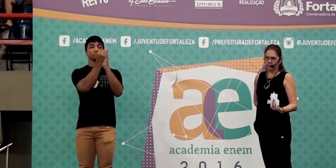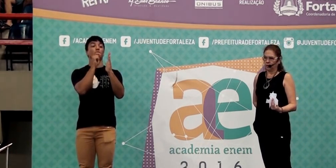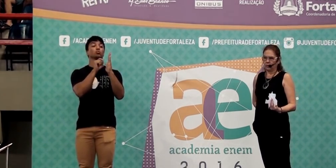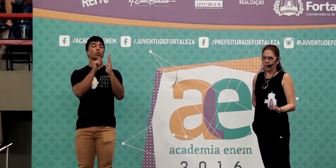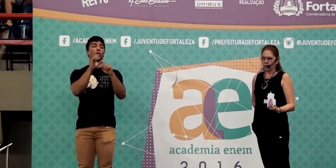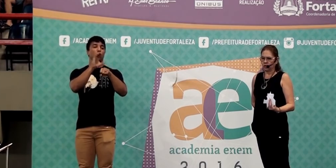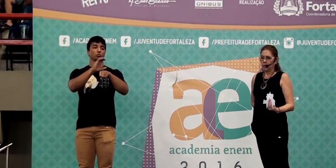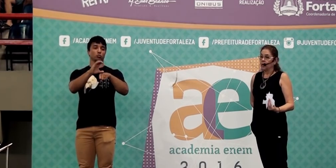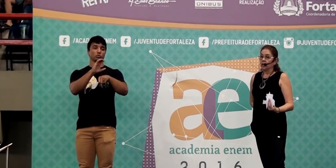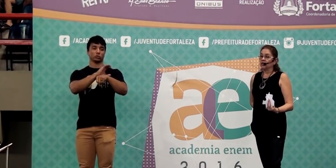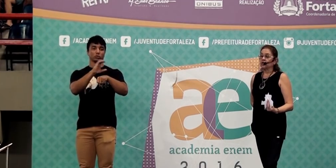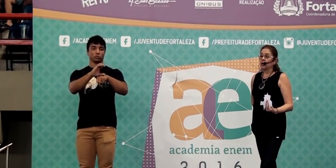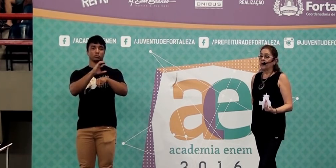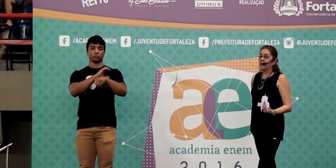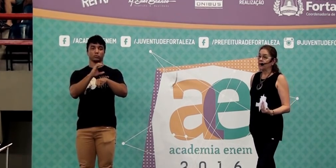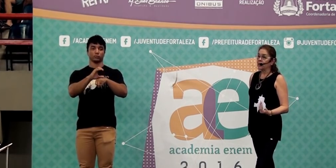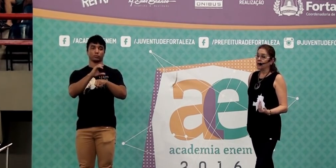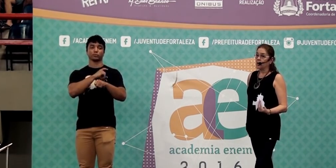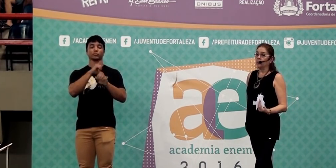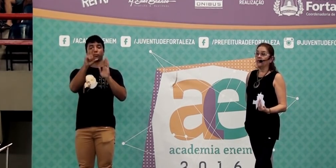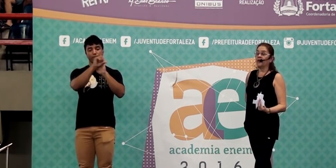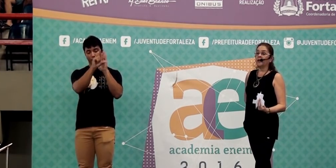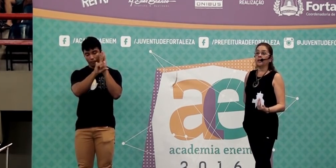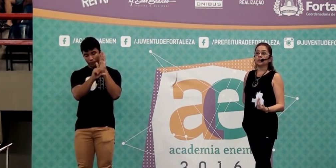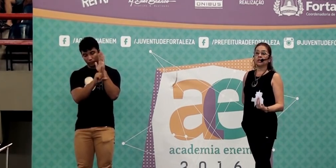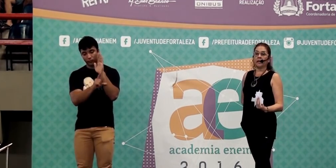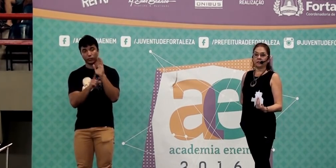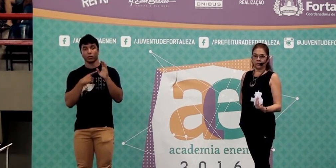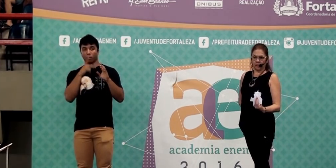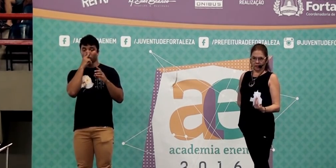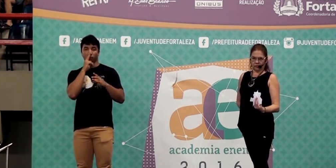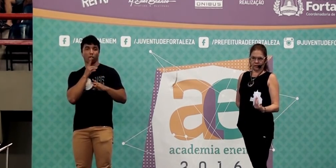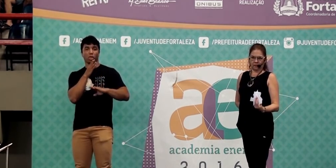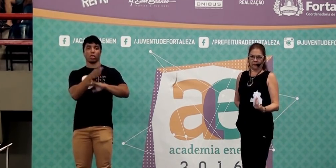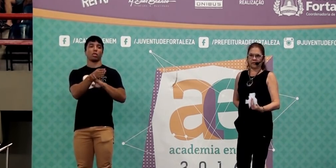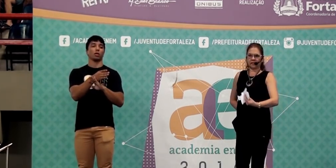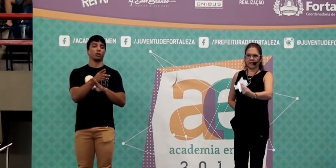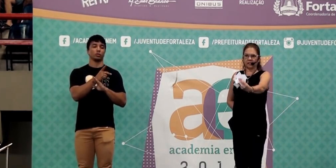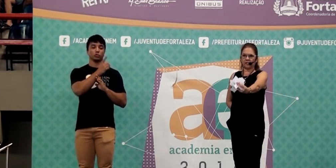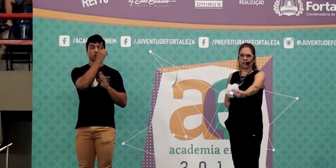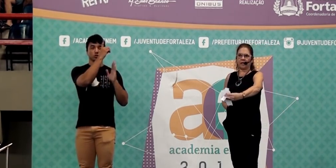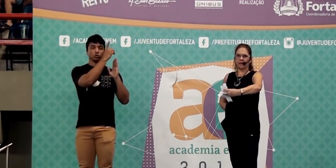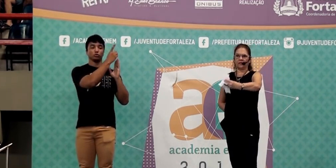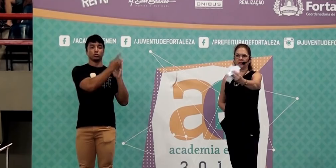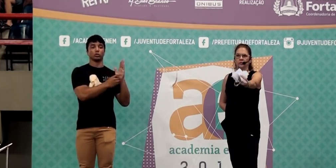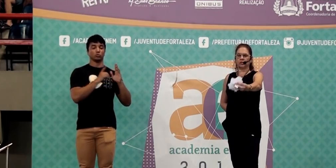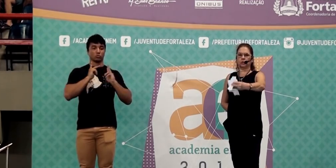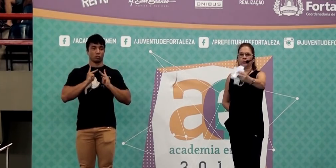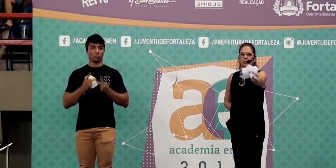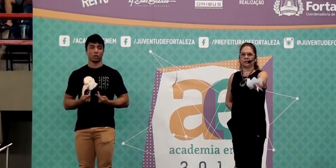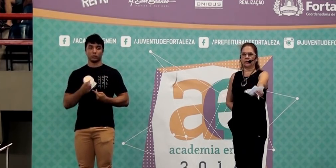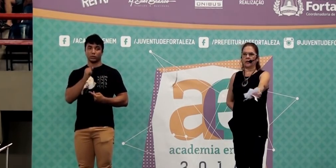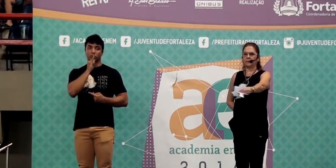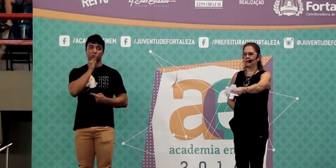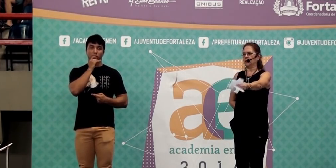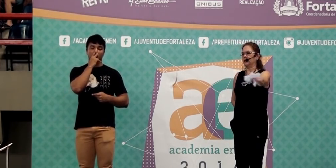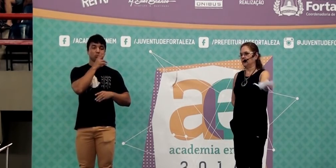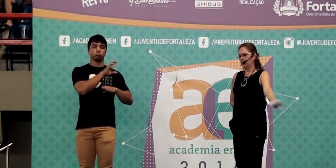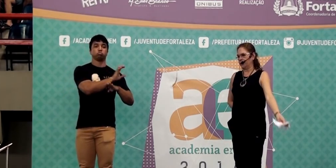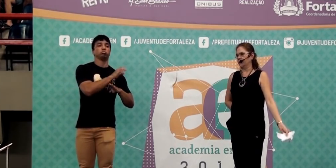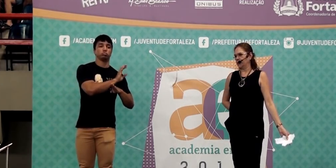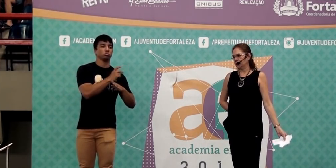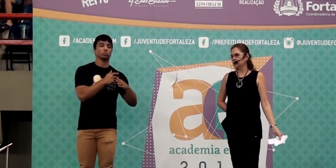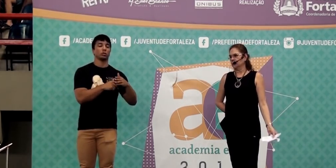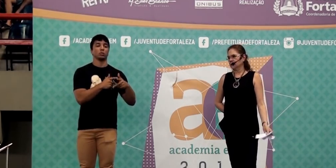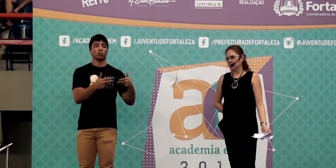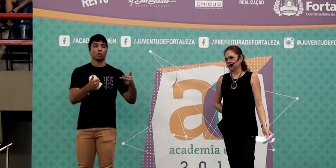no Brasil. Não pode. E soaria como ferir os direitos humanos. Você desejar quem faz um estupro, não sei o quê, está na sua redação, que